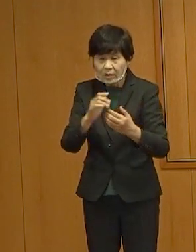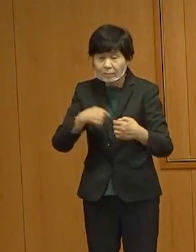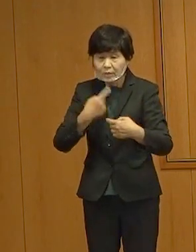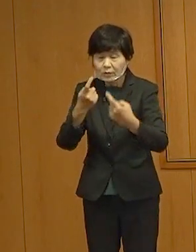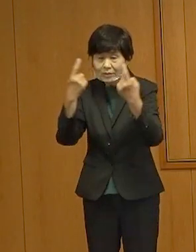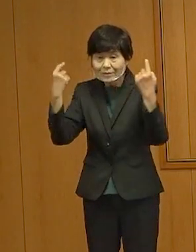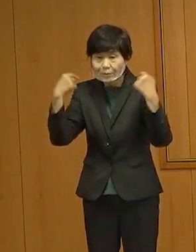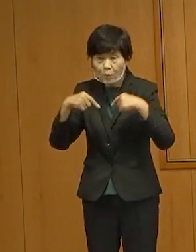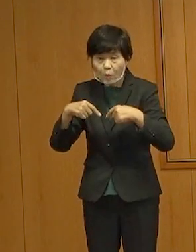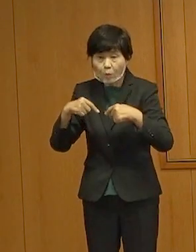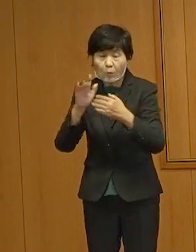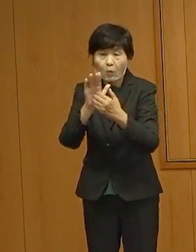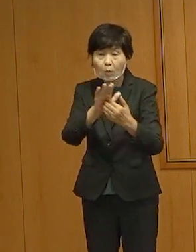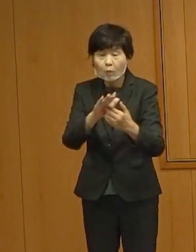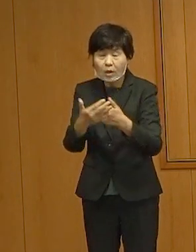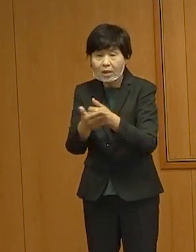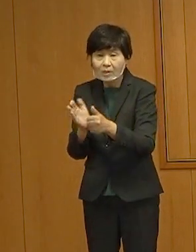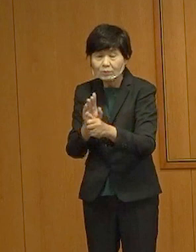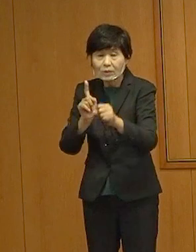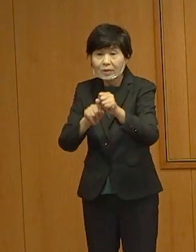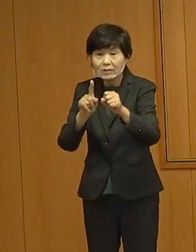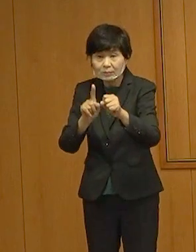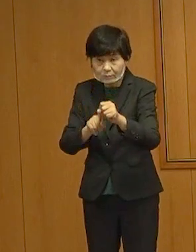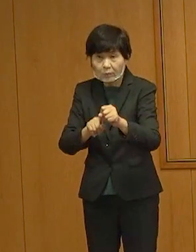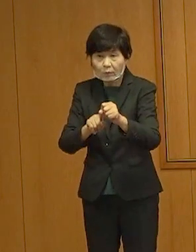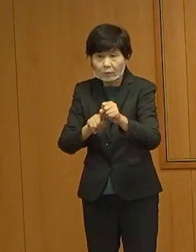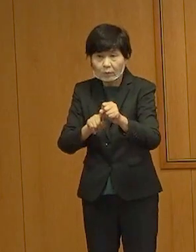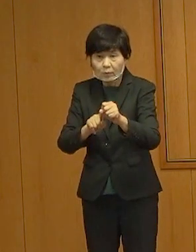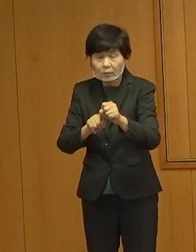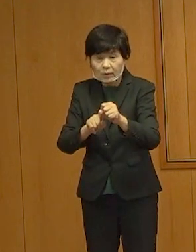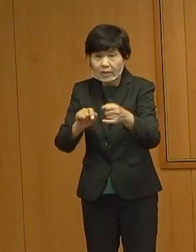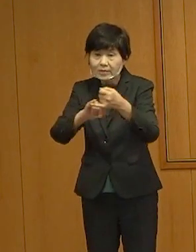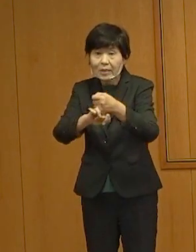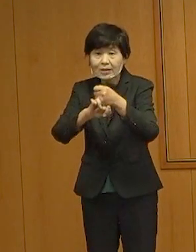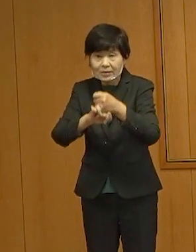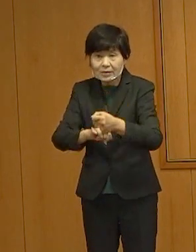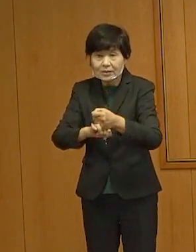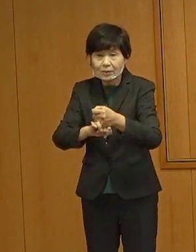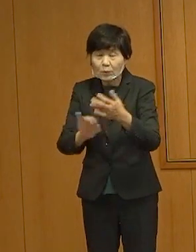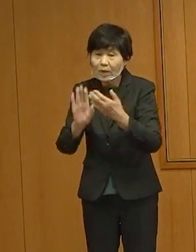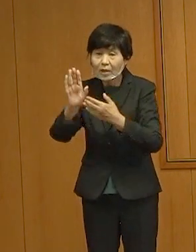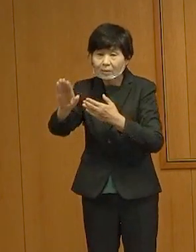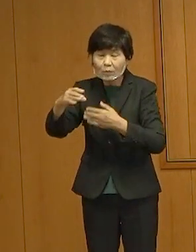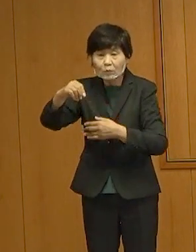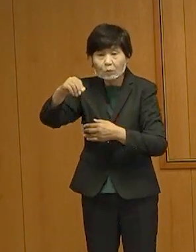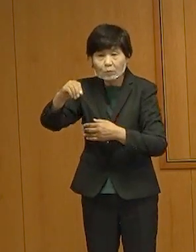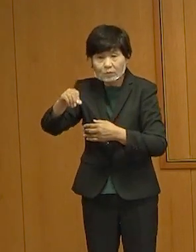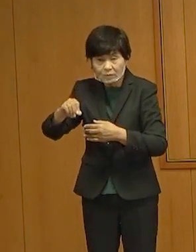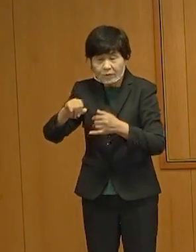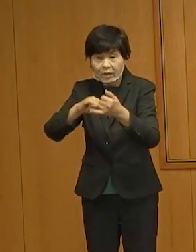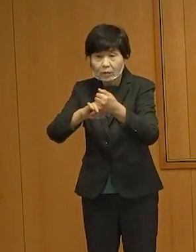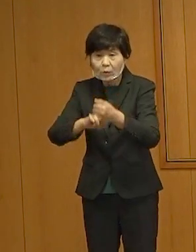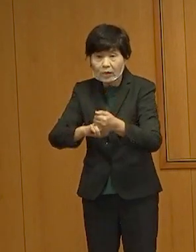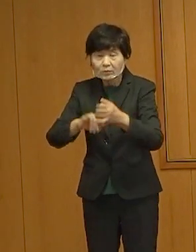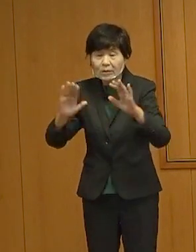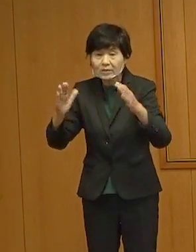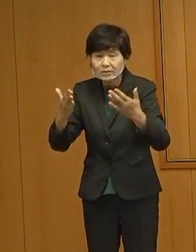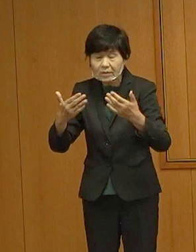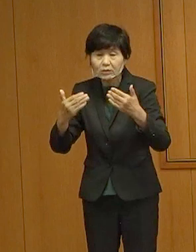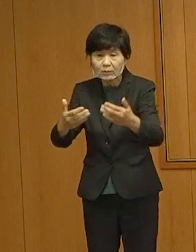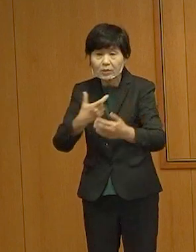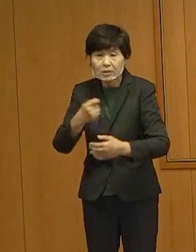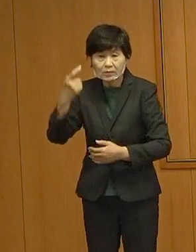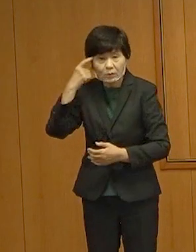ひ今後ともですね、土曜日には予約なしで進めていきたいというふうに思います。 合わせ